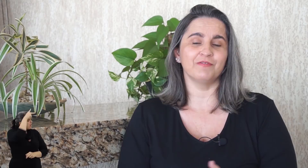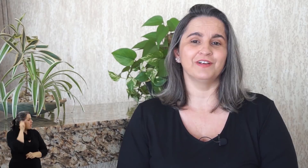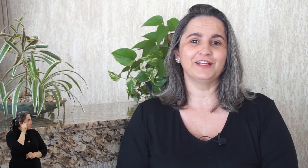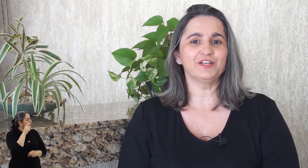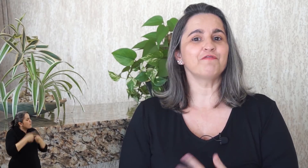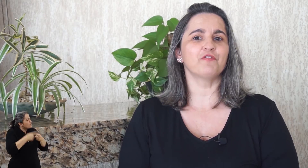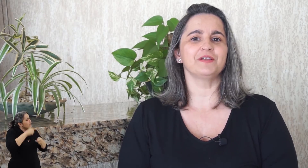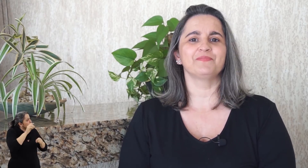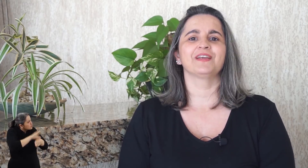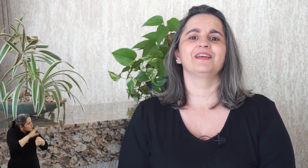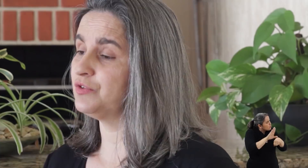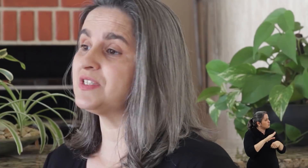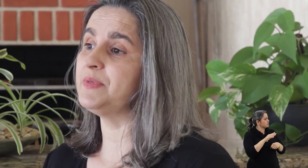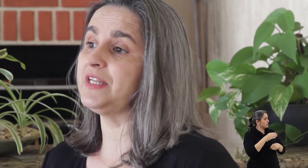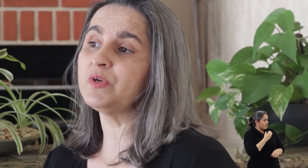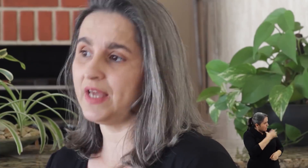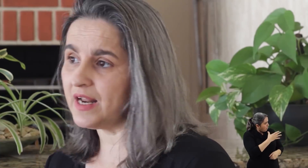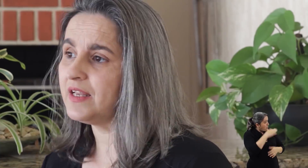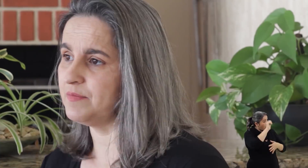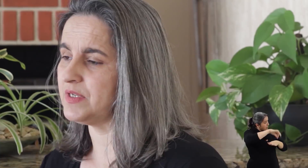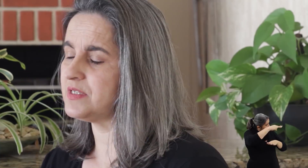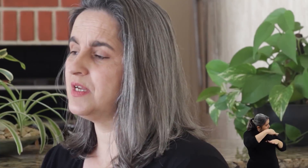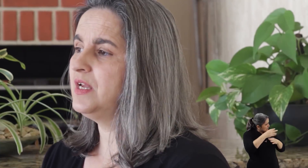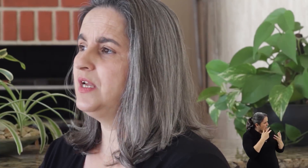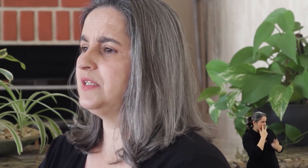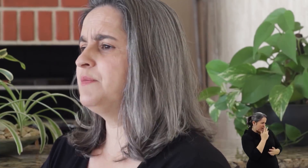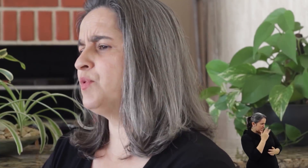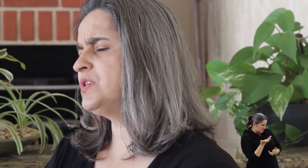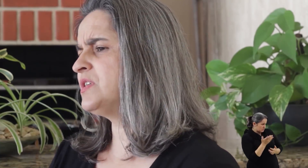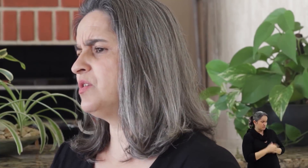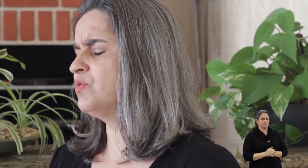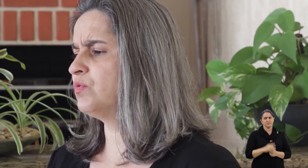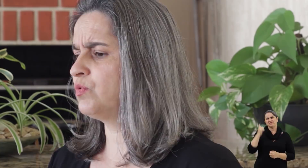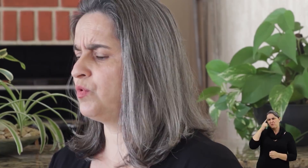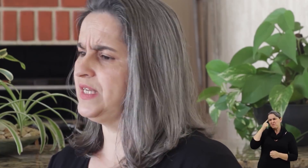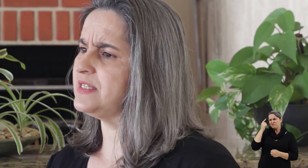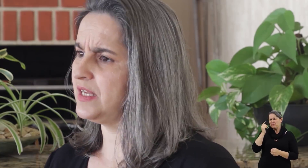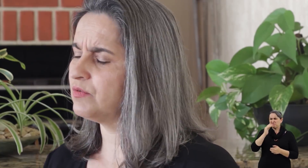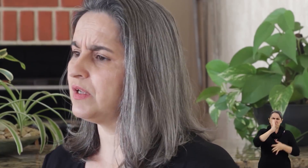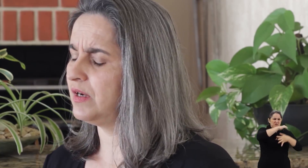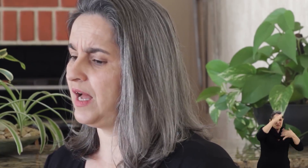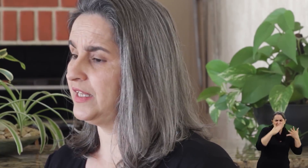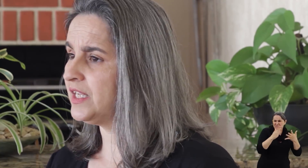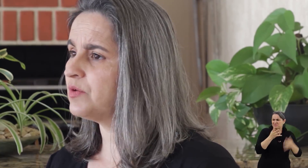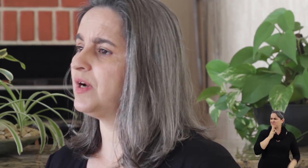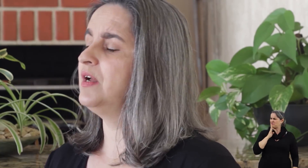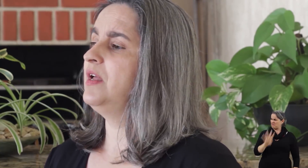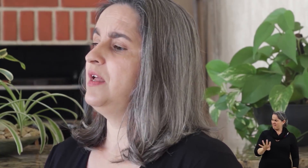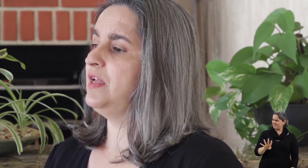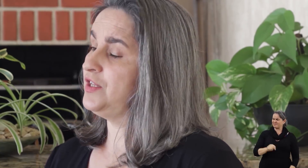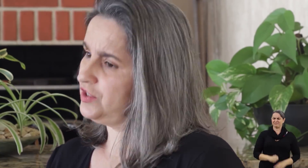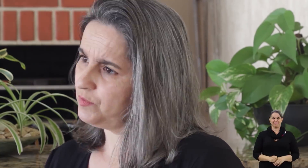a mão. E eu fui. Eu não sabia nem o que era Libras. Depois eu, conhecendo a